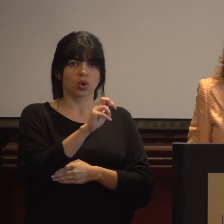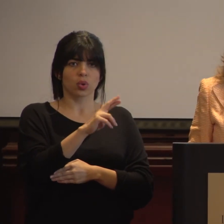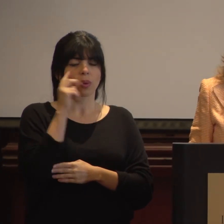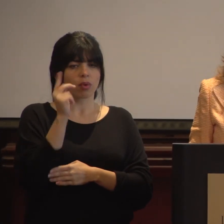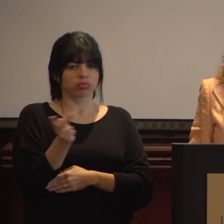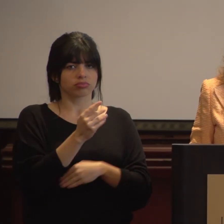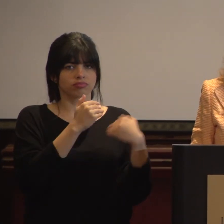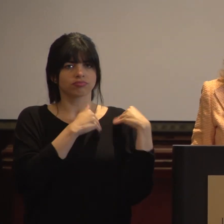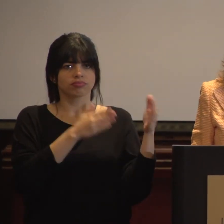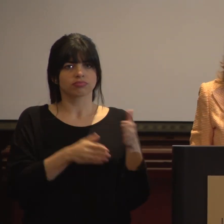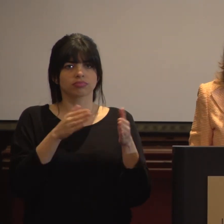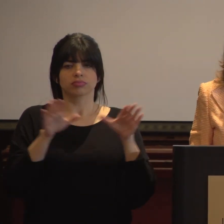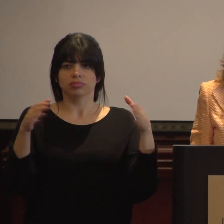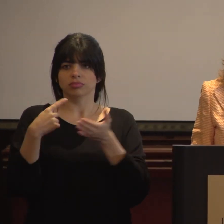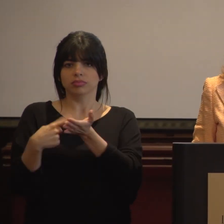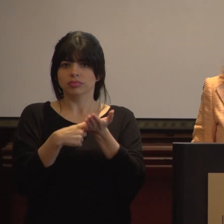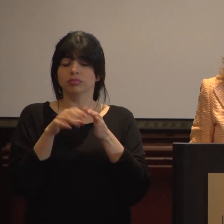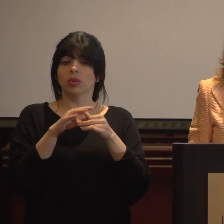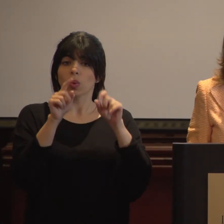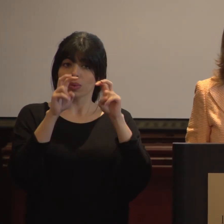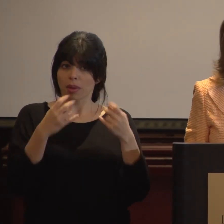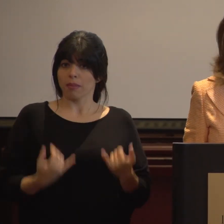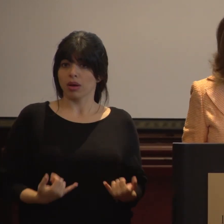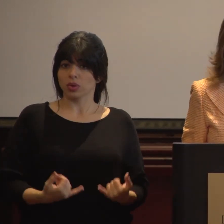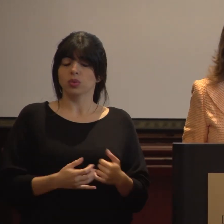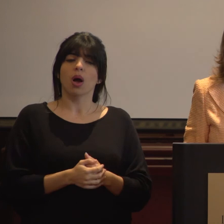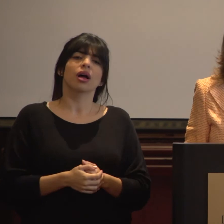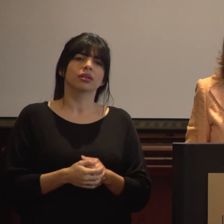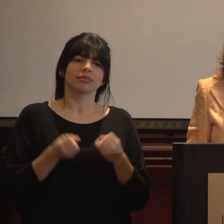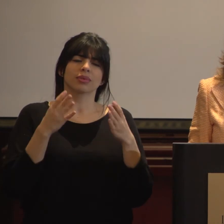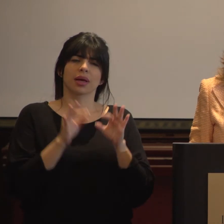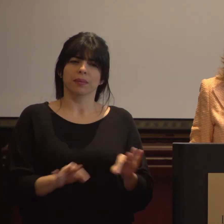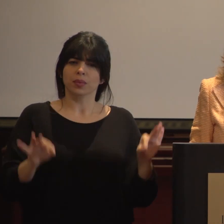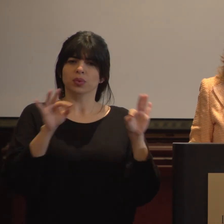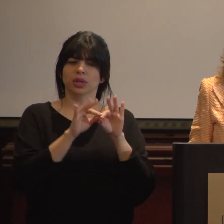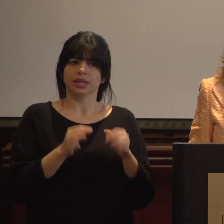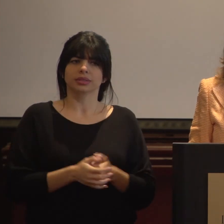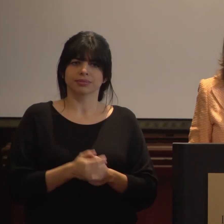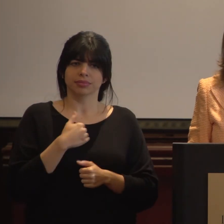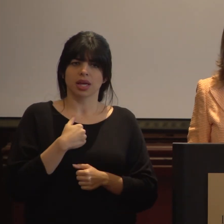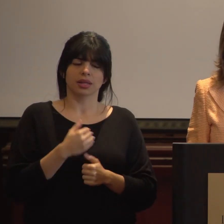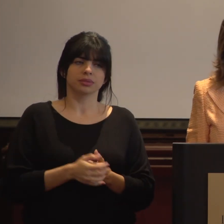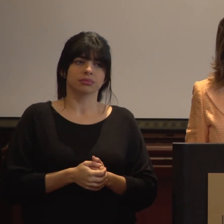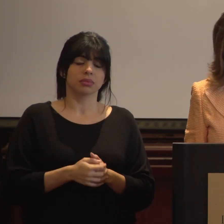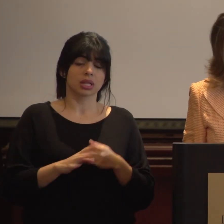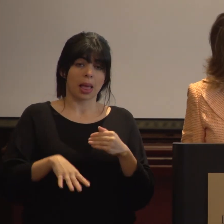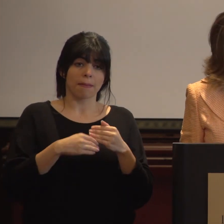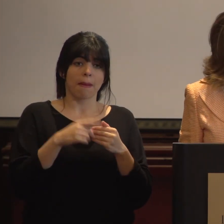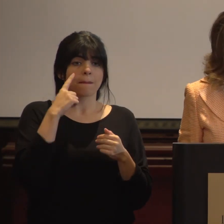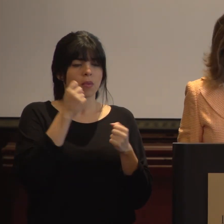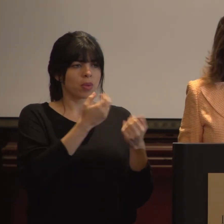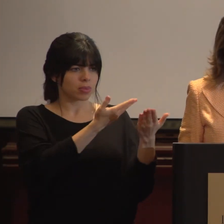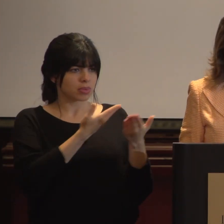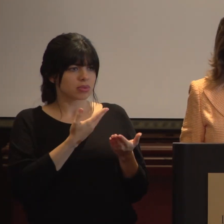por organizar esta mesa redonda sobre un tema de nuestro tiempo que tanta relevancia tiene y además por hacernos